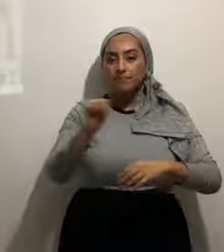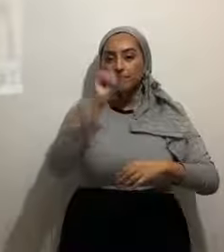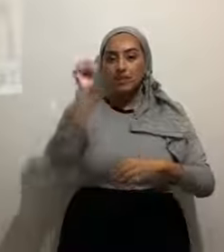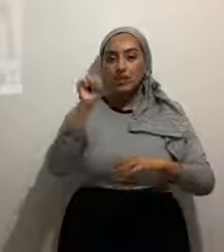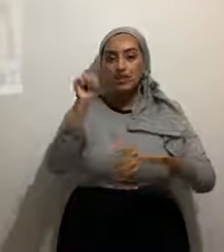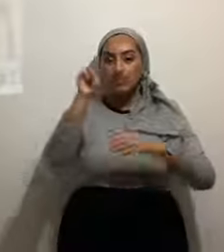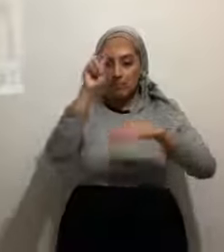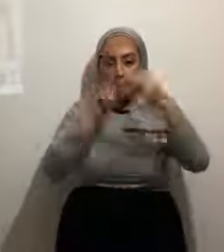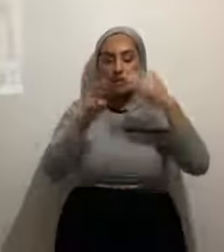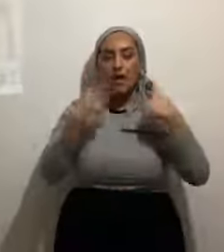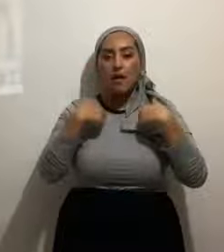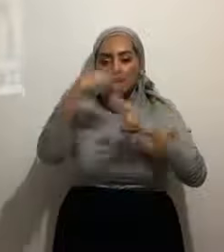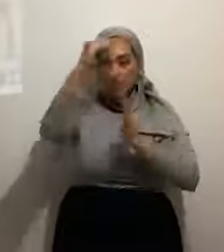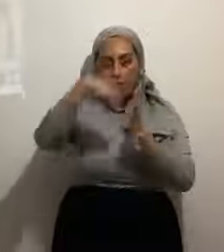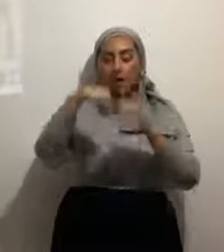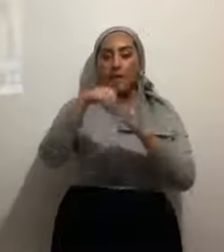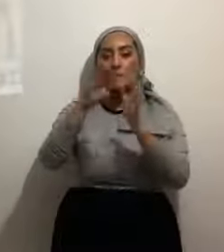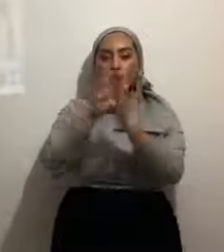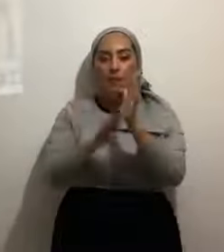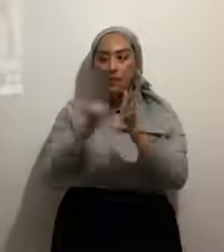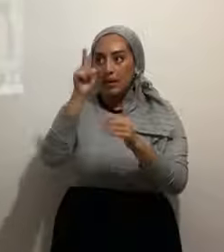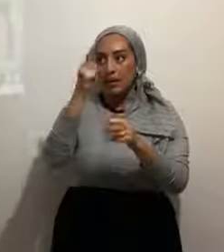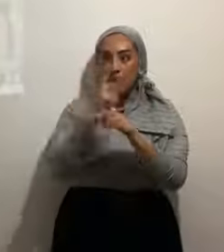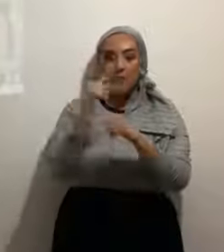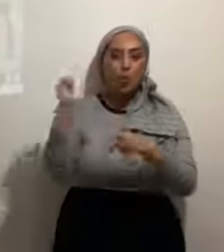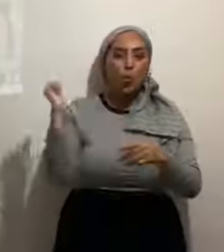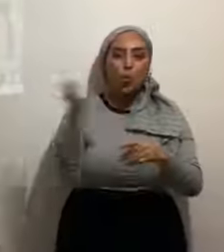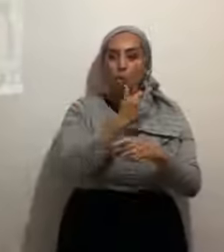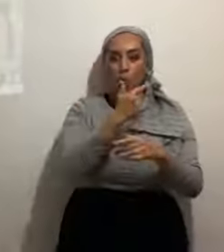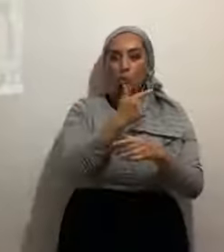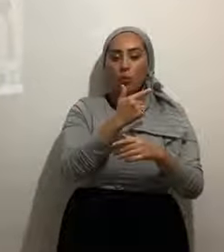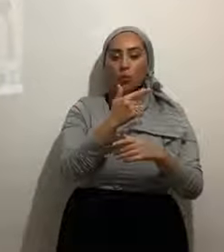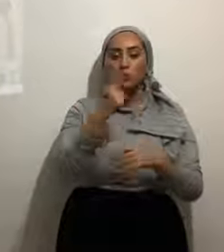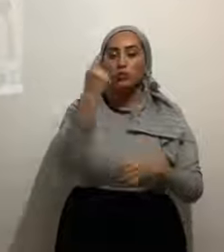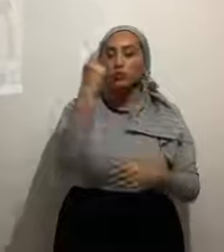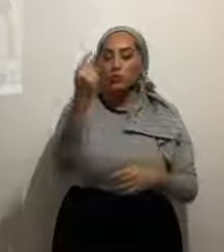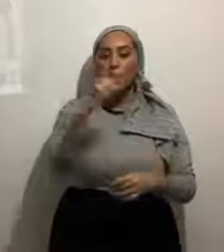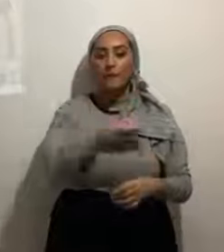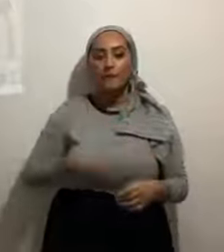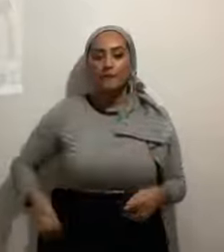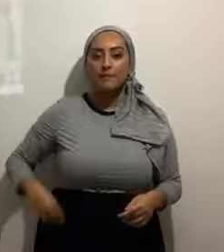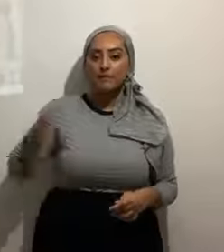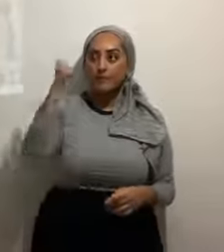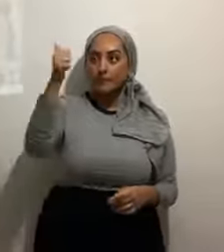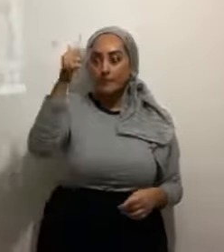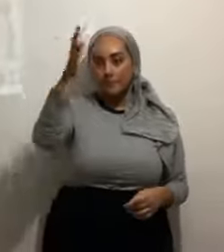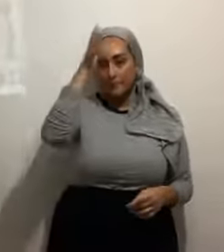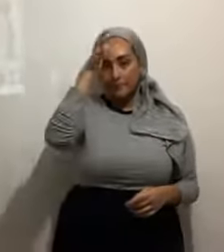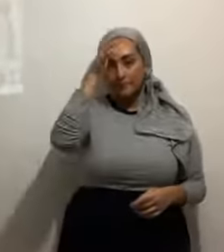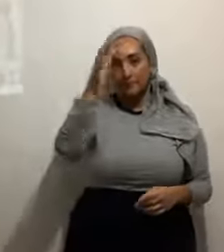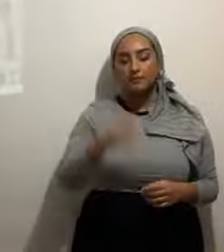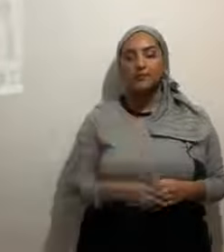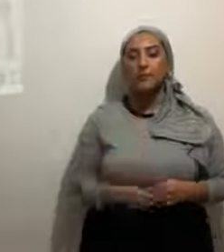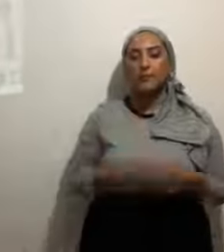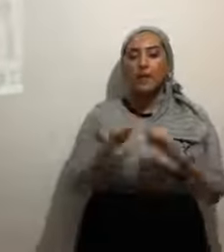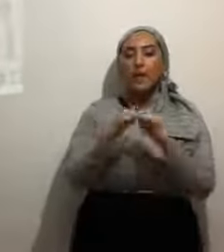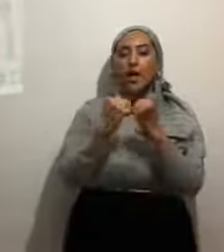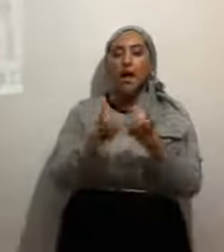Biblia. Todas las cumplió. Él es el Mesías, no hay otro Mesías, Él es el Abba. ¿Cómo iba a ser Él para estar en el